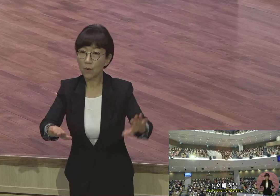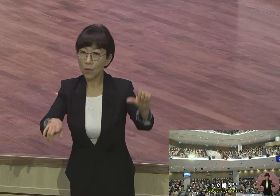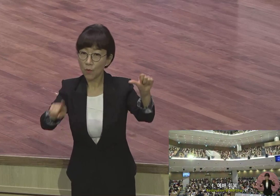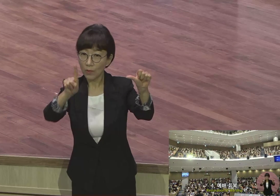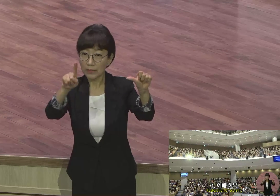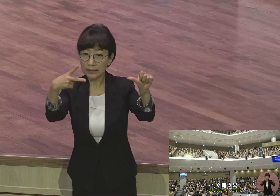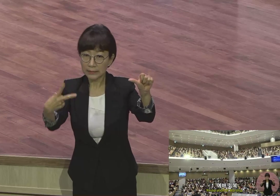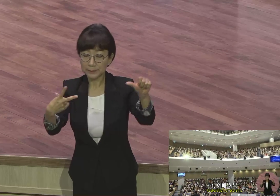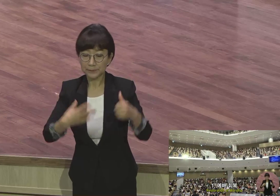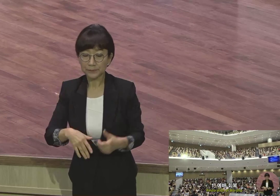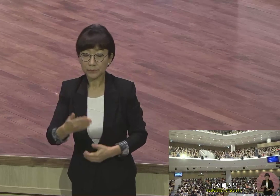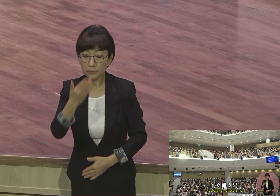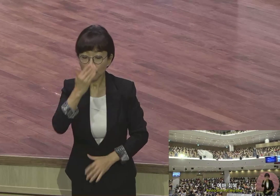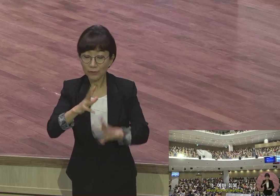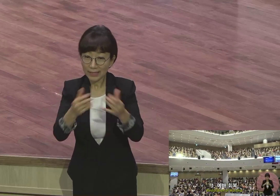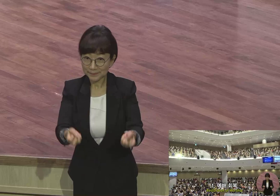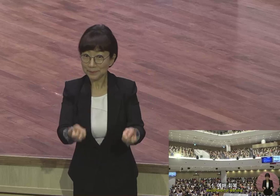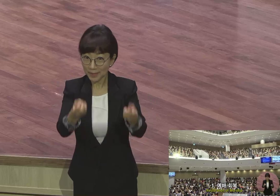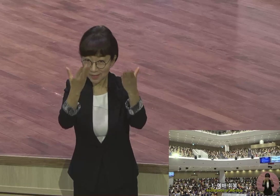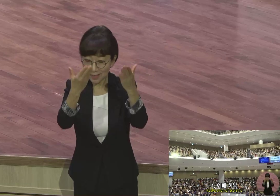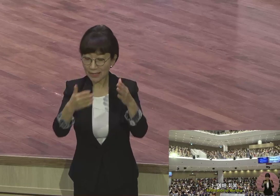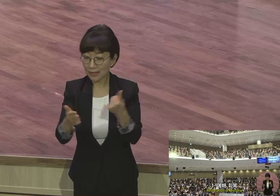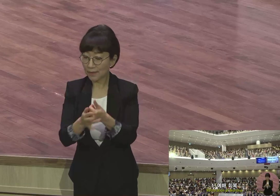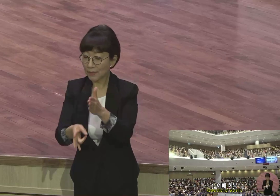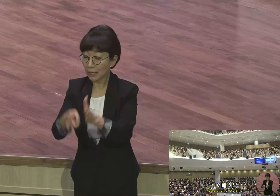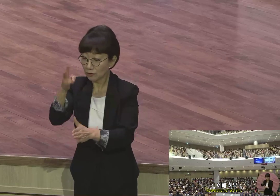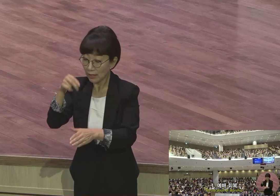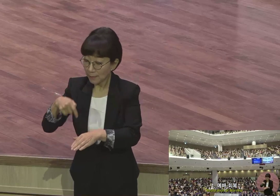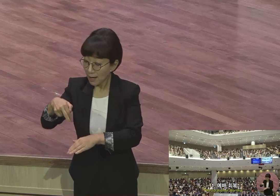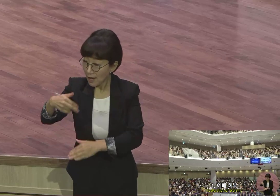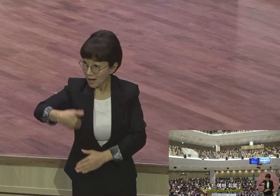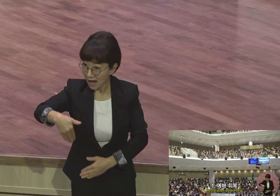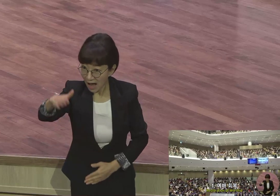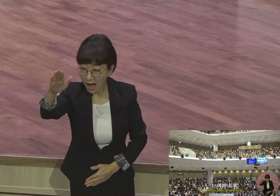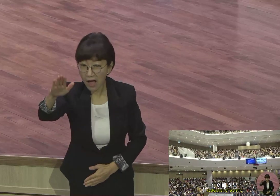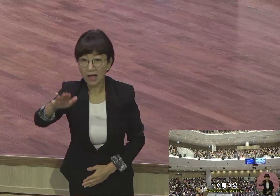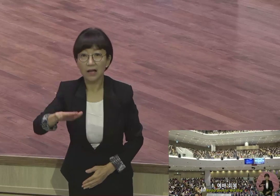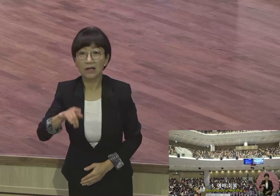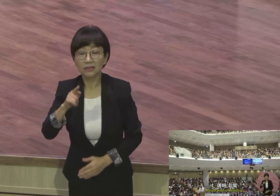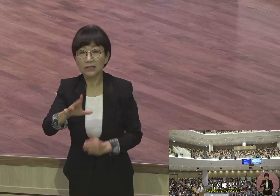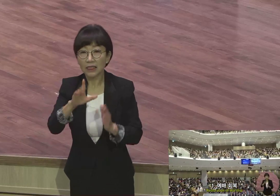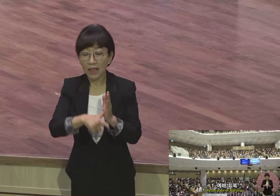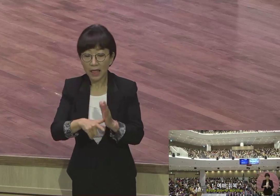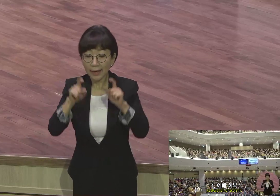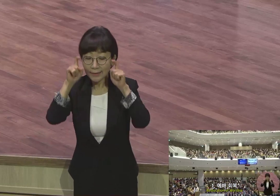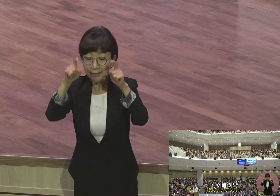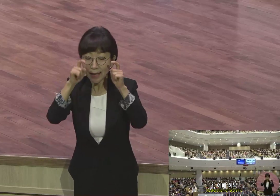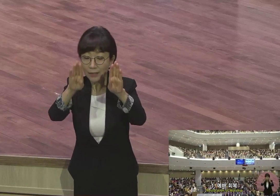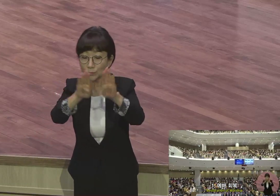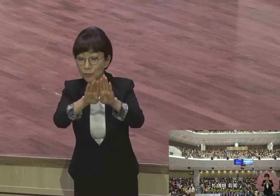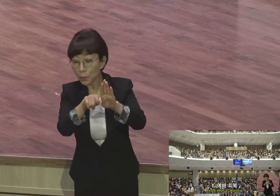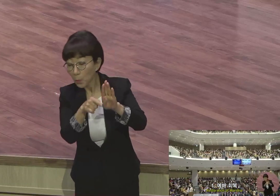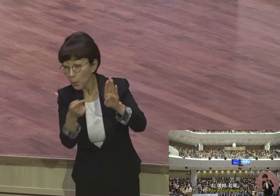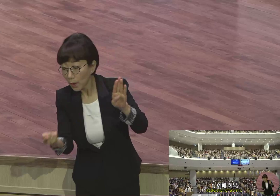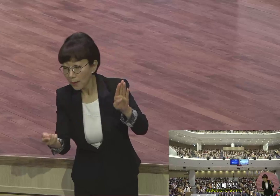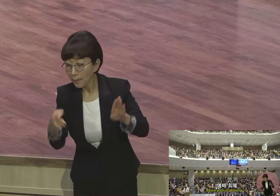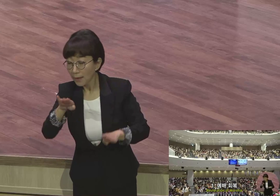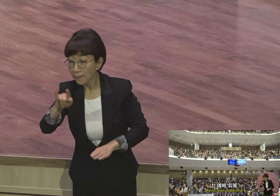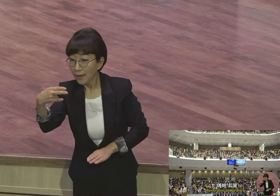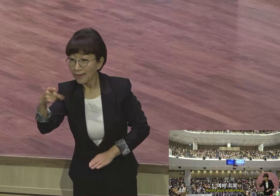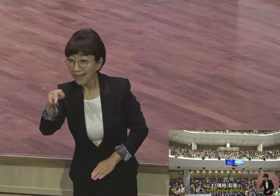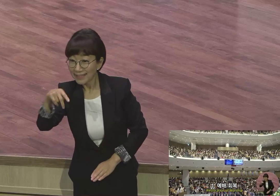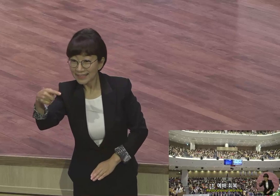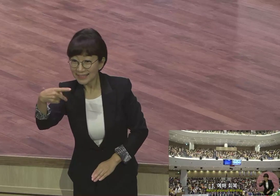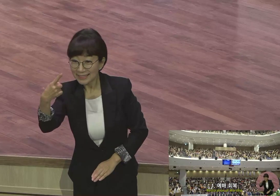구유의 유대인의 명절이 되어 예수께서 예루살렘에 올라가시니라. 예루살렘에 있는 양문 곁에 히브리 말로 베데스라는 못이 있는데